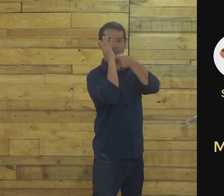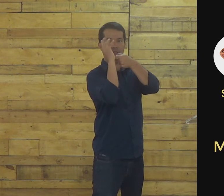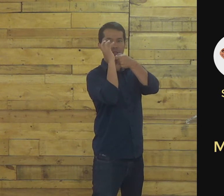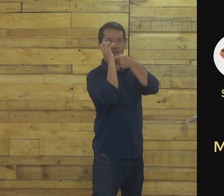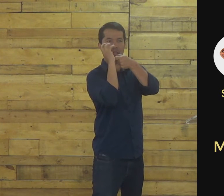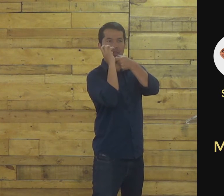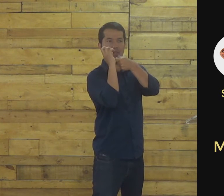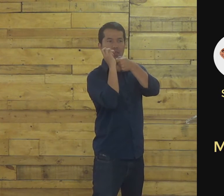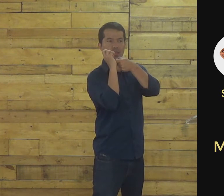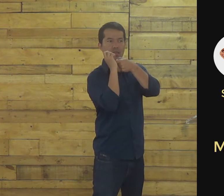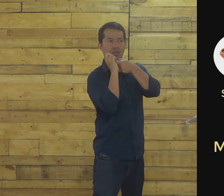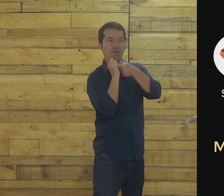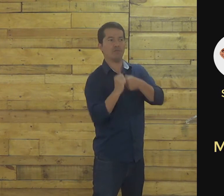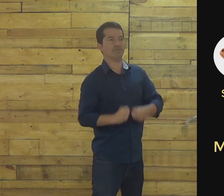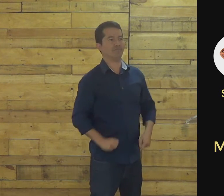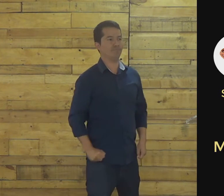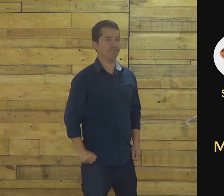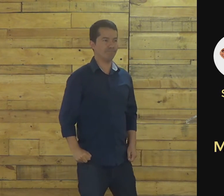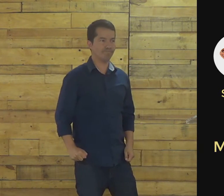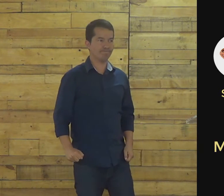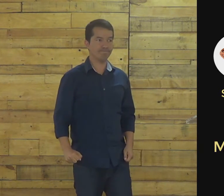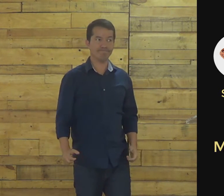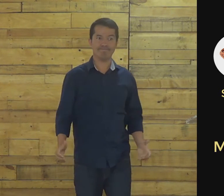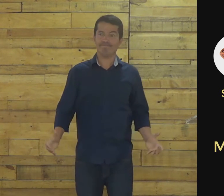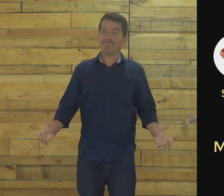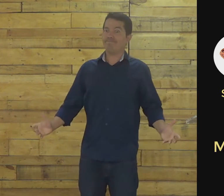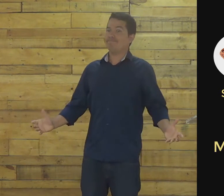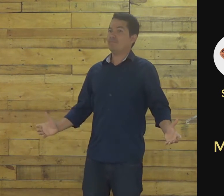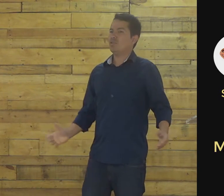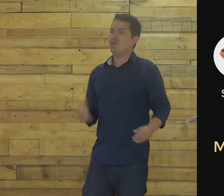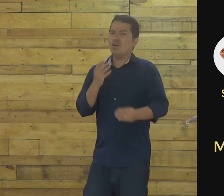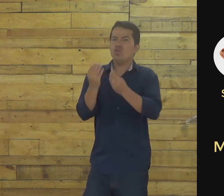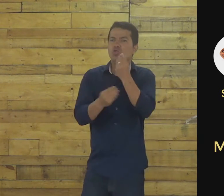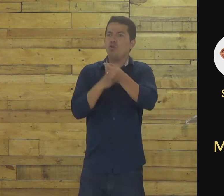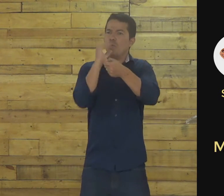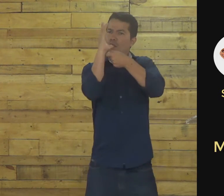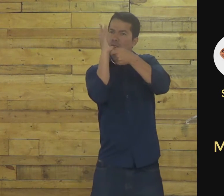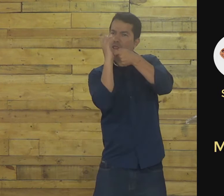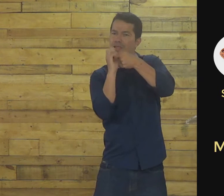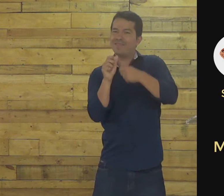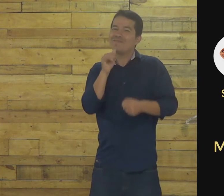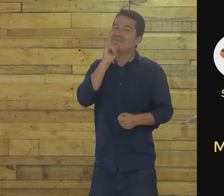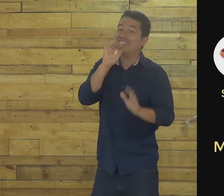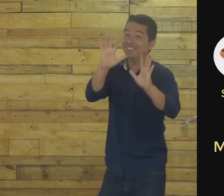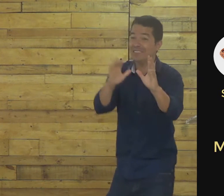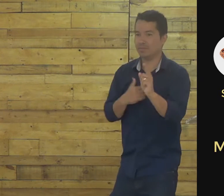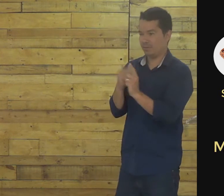me perdoa, a chama que devia queimar na sua candeia não queima.